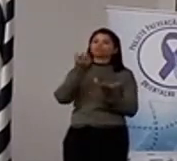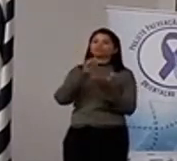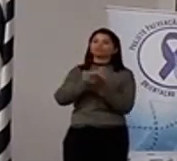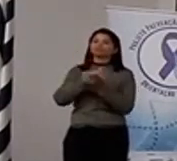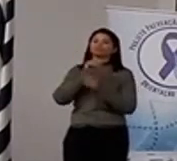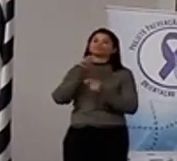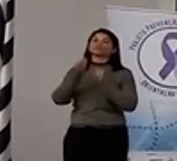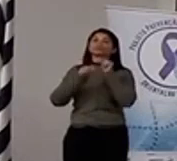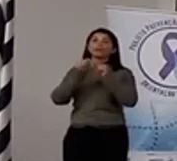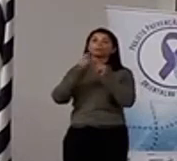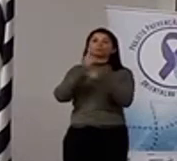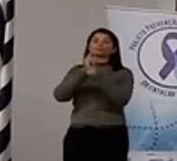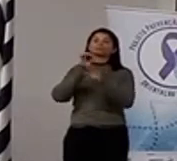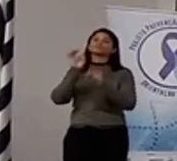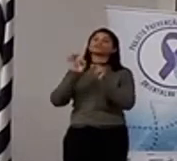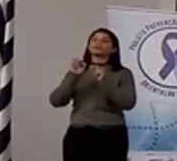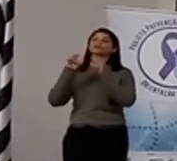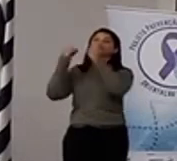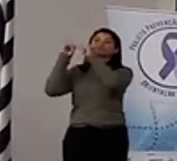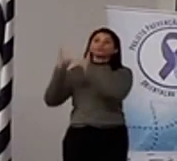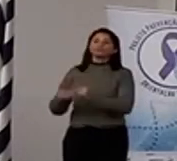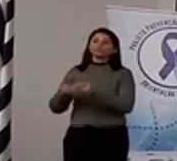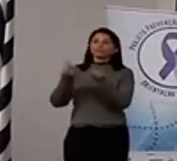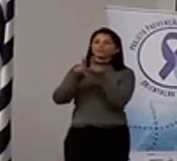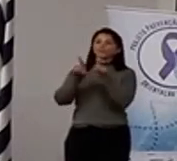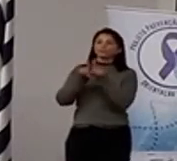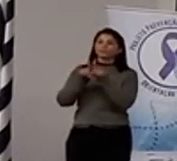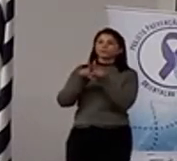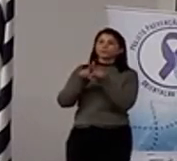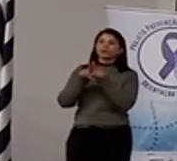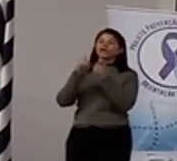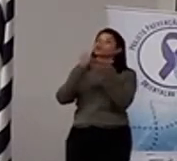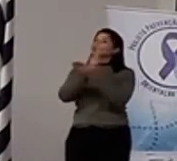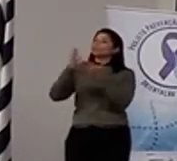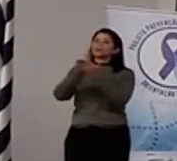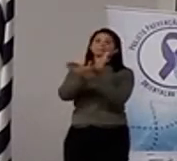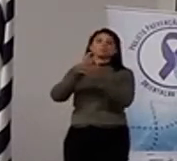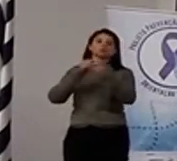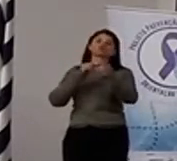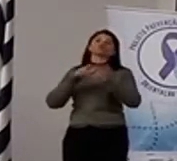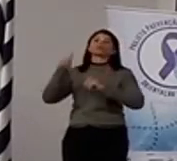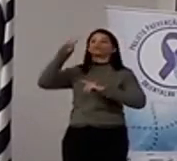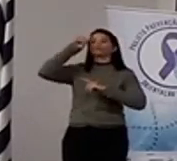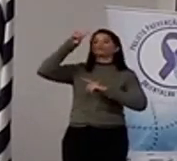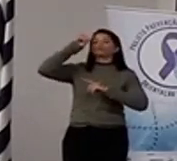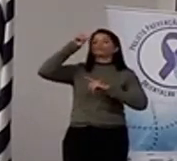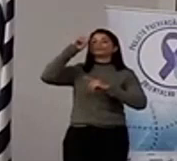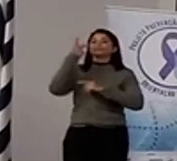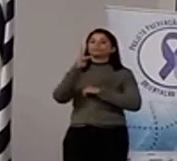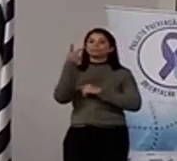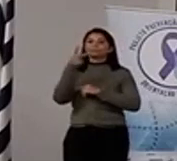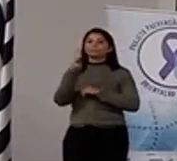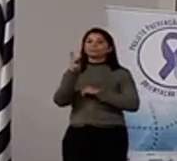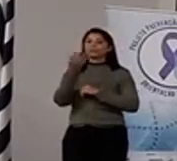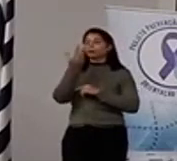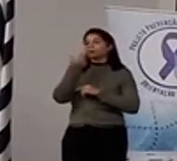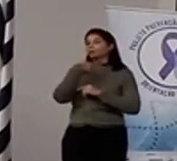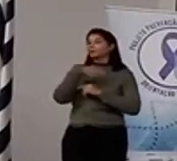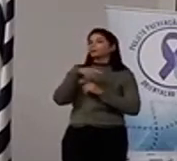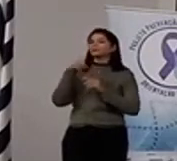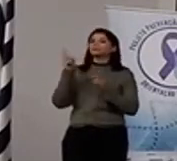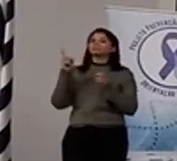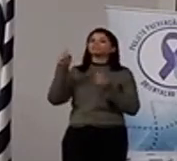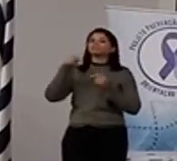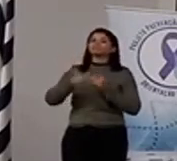uma deficiência, de certa maneira, não atrapalha o dia a dia deles, né? Mas a criança já ficou um pouco mais afetada do que o pai ou a mãe. Então, isso é um